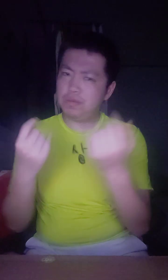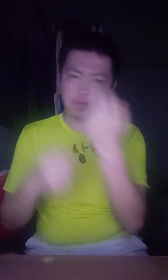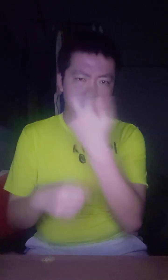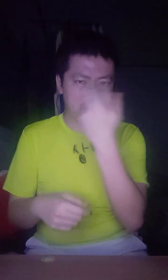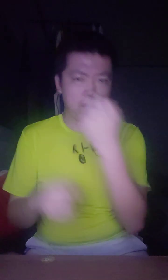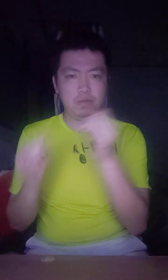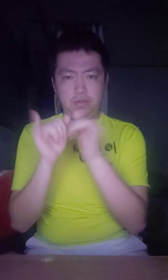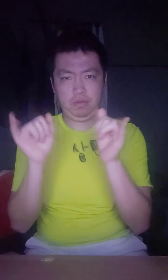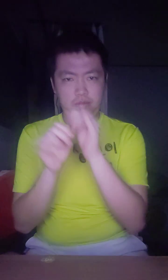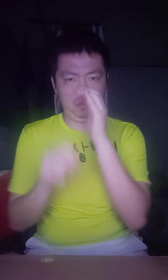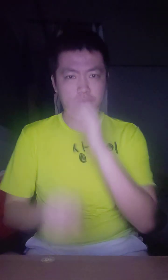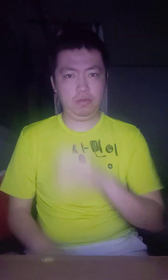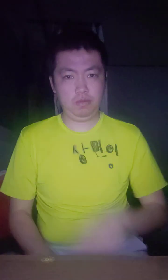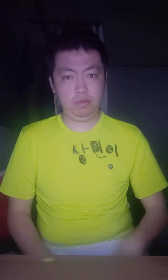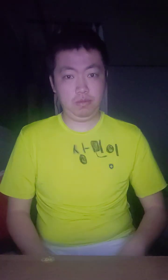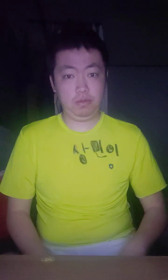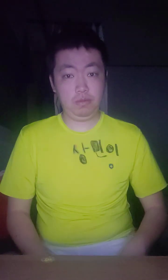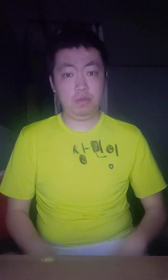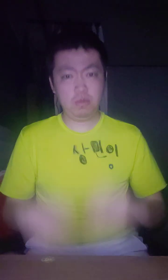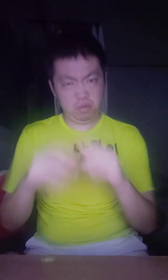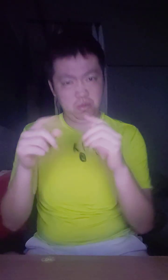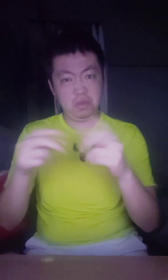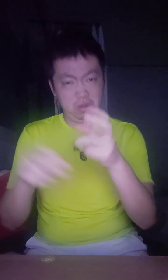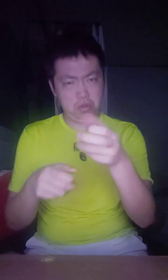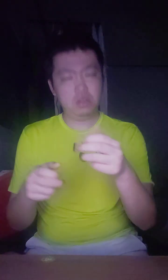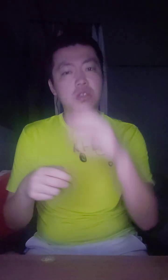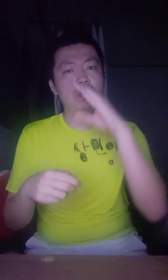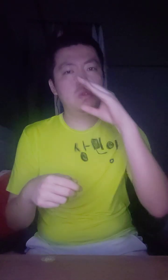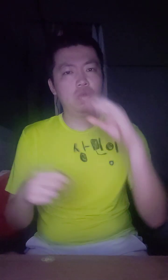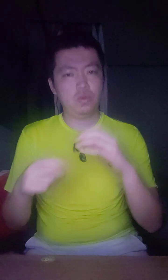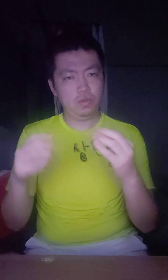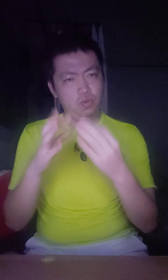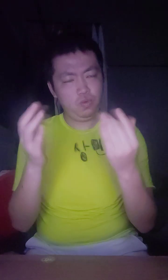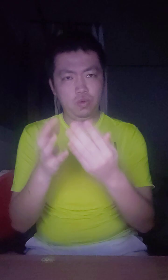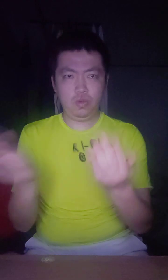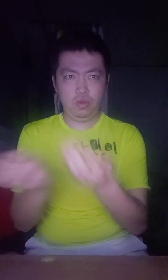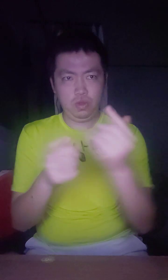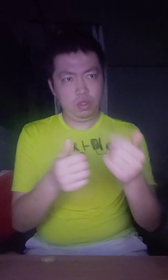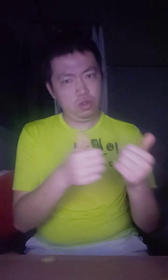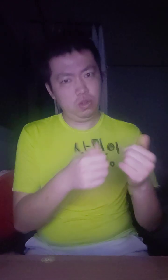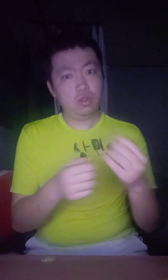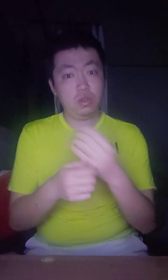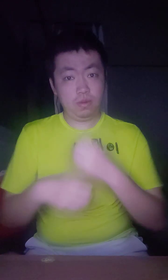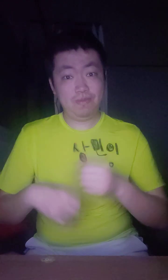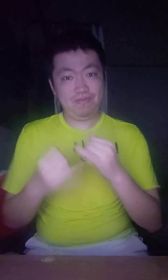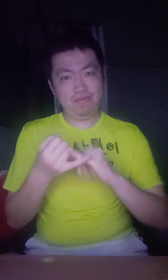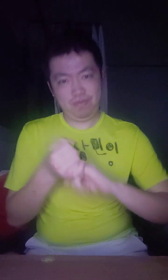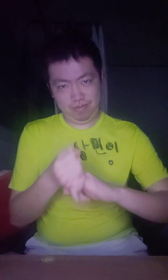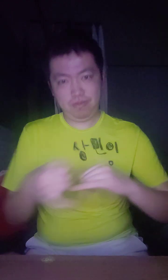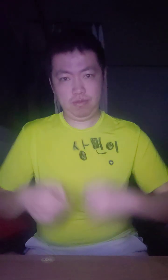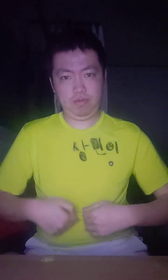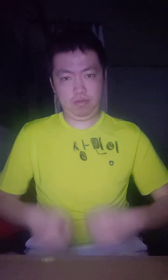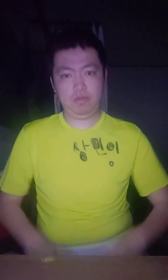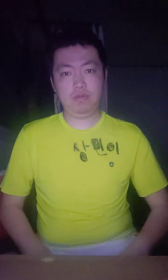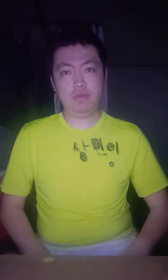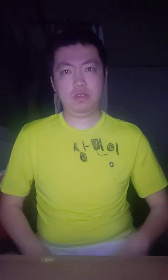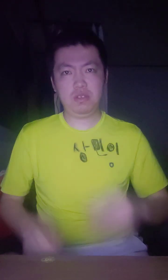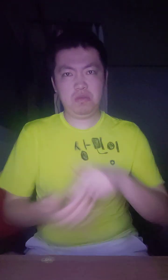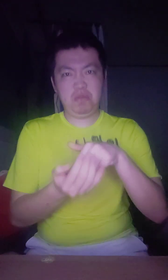합니다. 물론 손전등이나 음료, 라디오 등을 미리 준비하면 큰 도움이 됩니다. 승강기 갓짐 사고